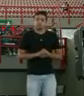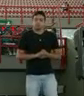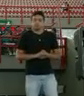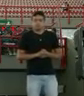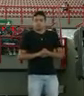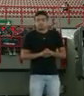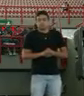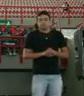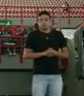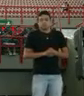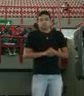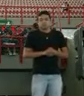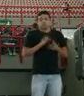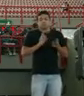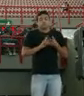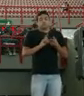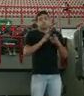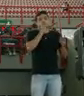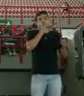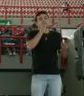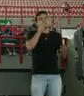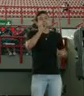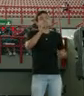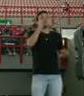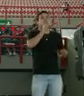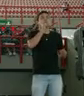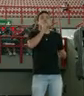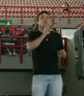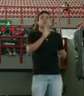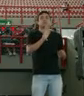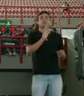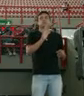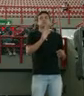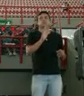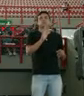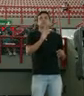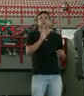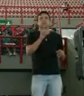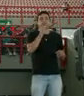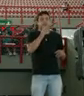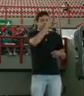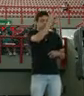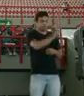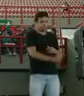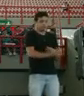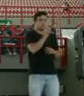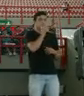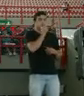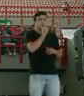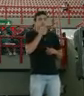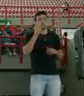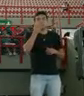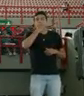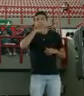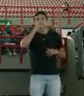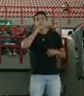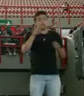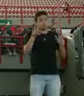curioso? Se uma mulher, mesmo não sendo ela a mãe da